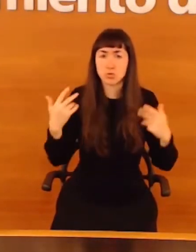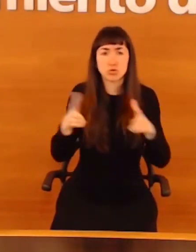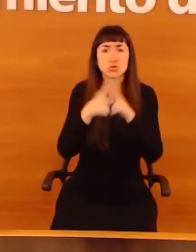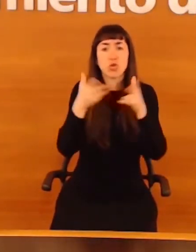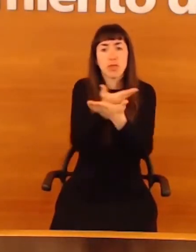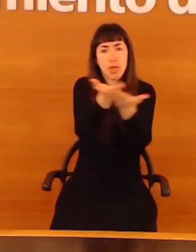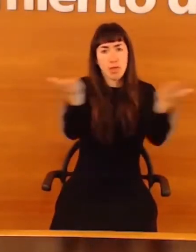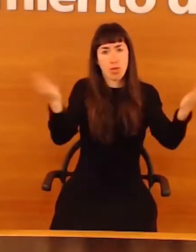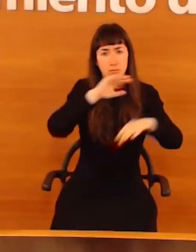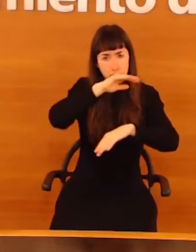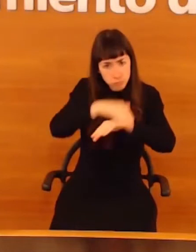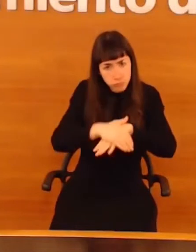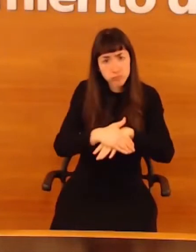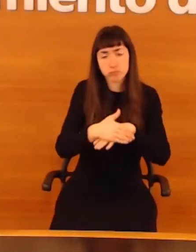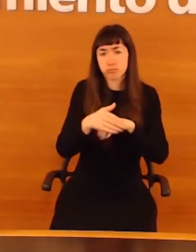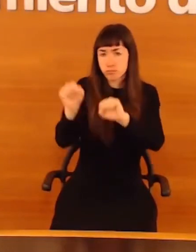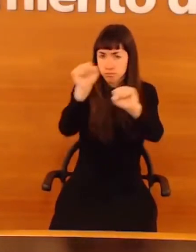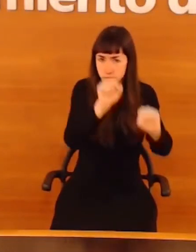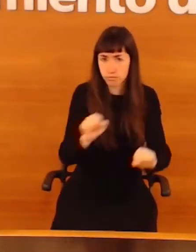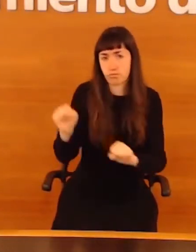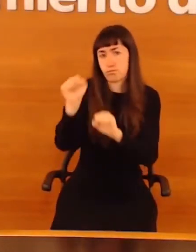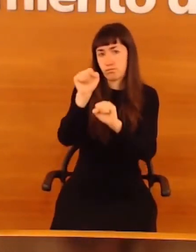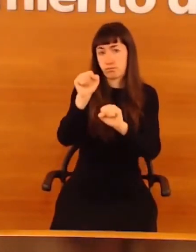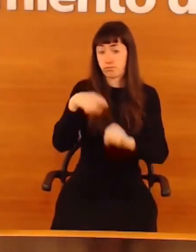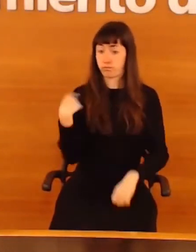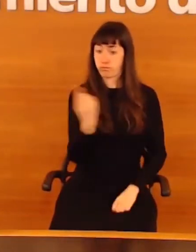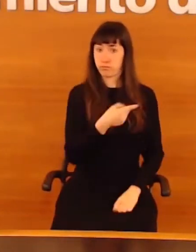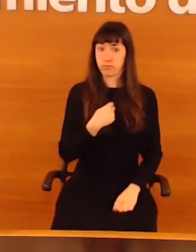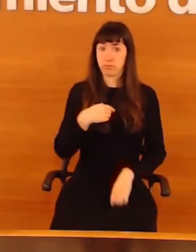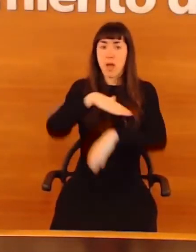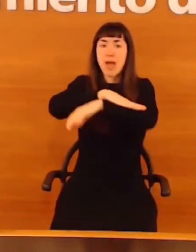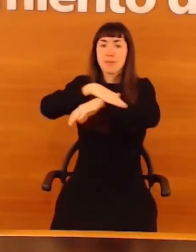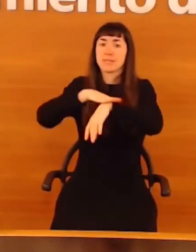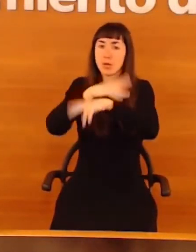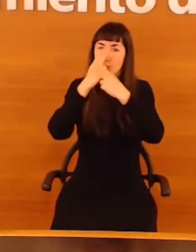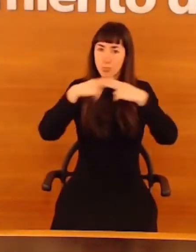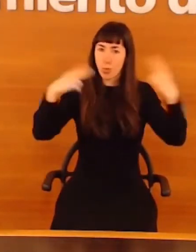solo adquirimos como administración pública, sino que tenemos el deber